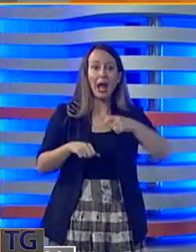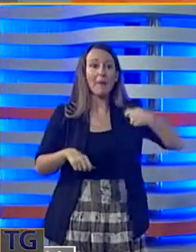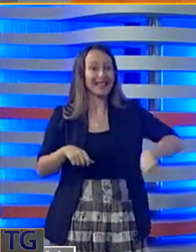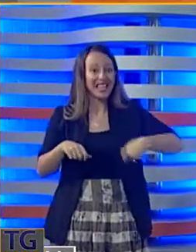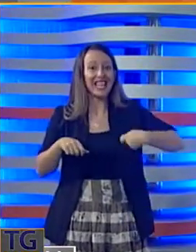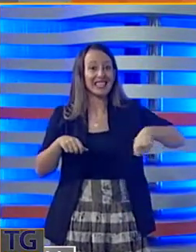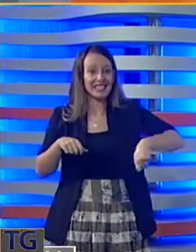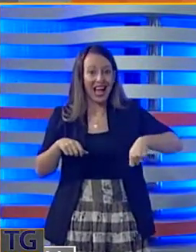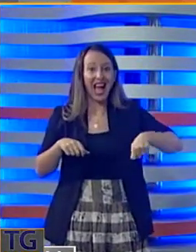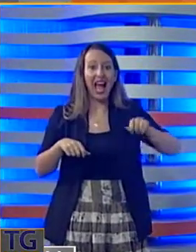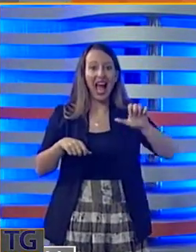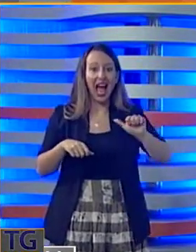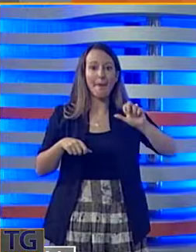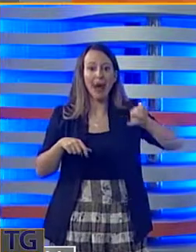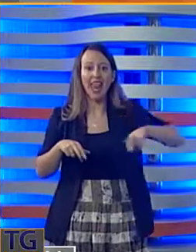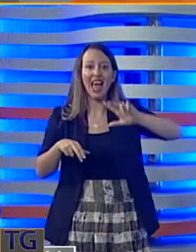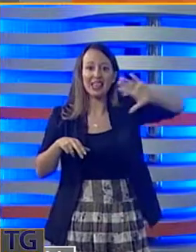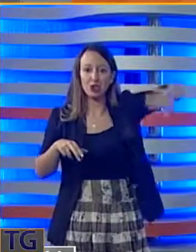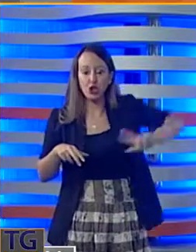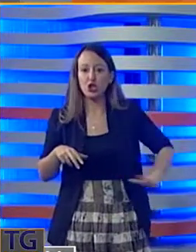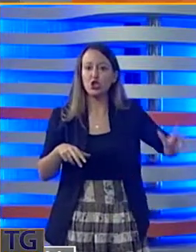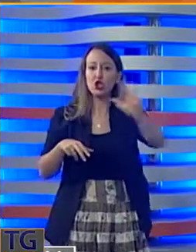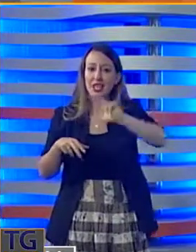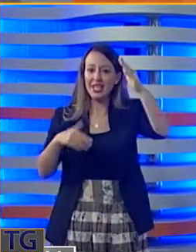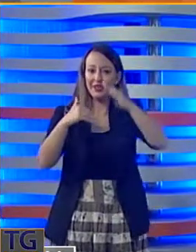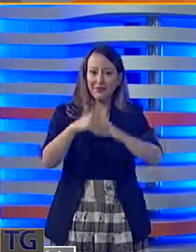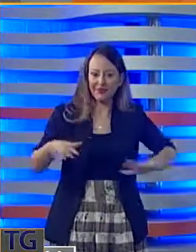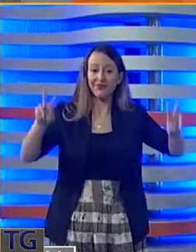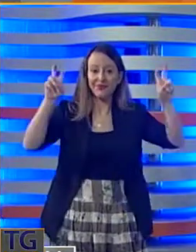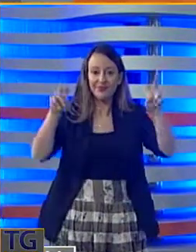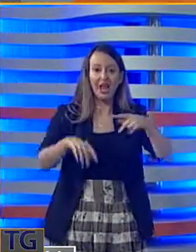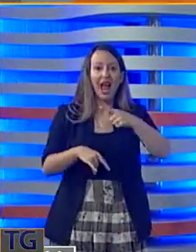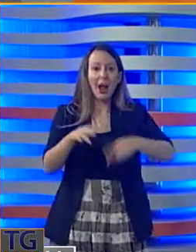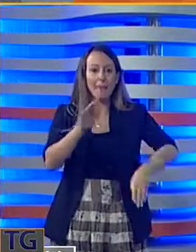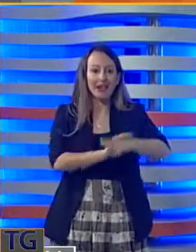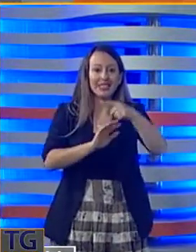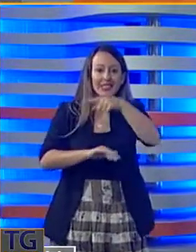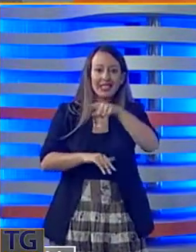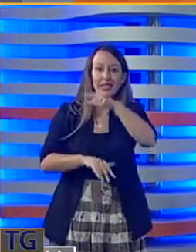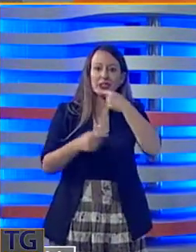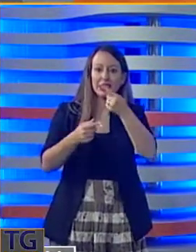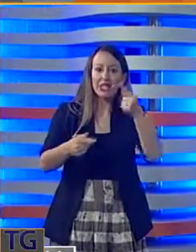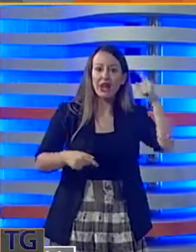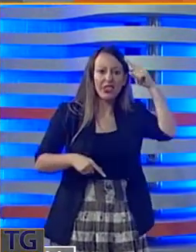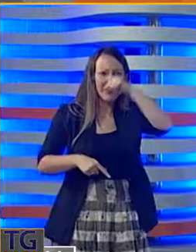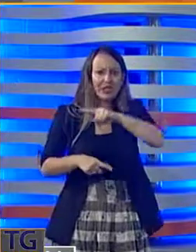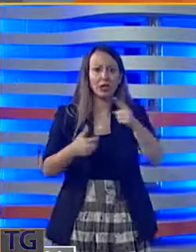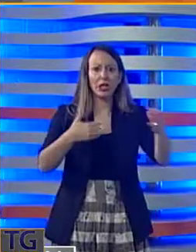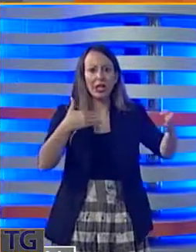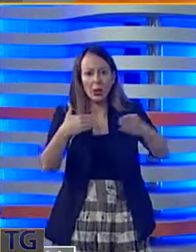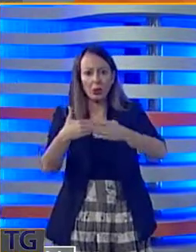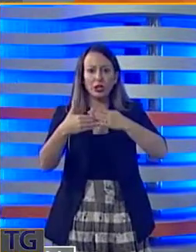le difficoltà a chiudere le liste di Micari per lo scarso numero di candidati proposti da Leo Luca